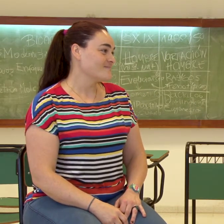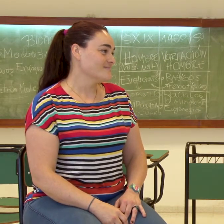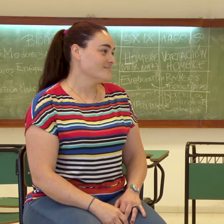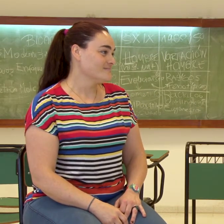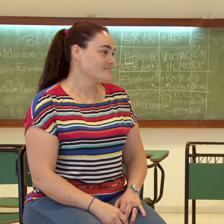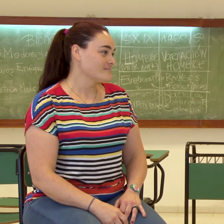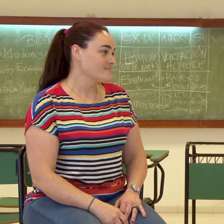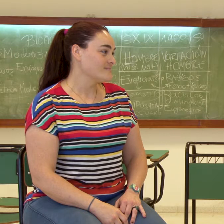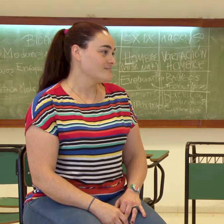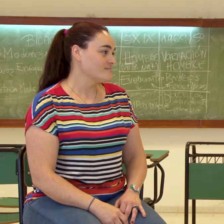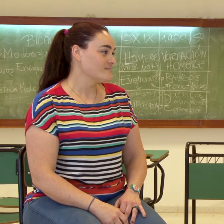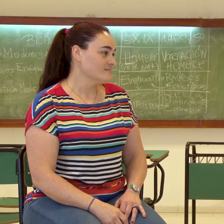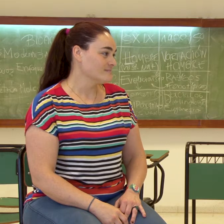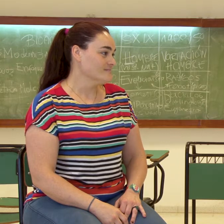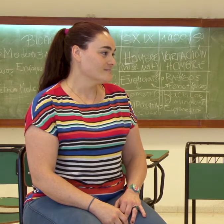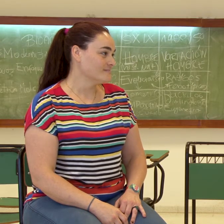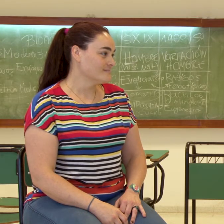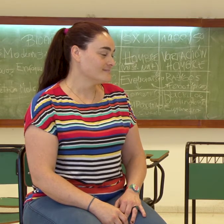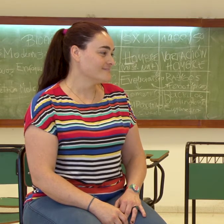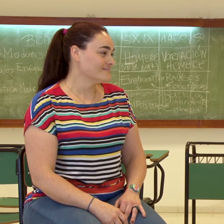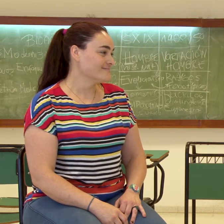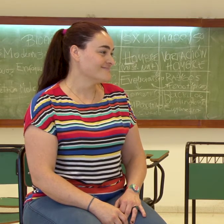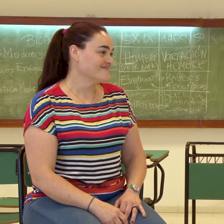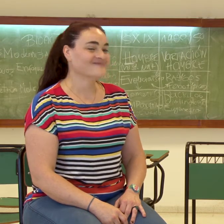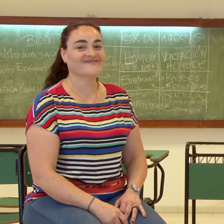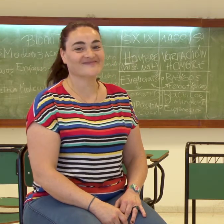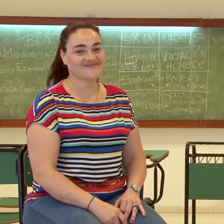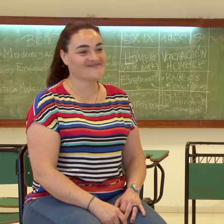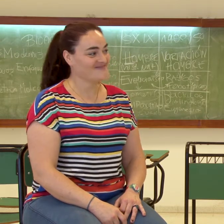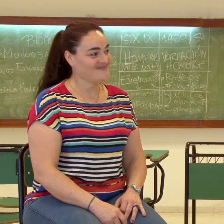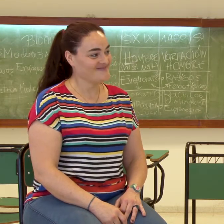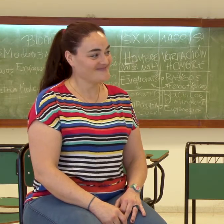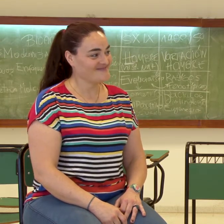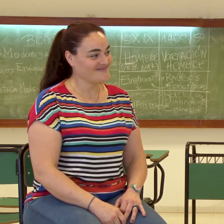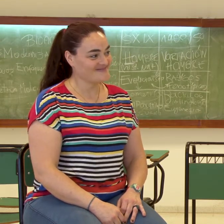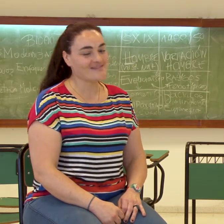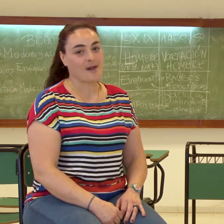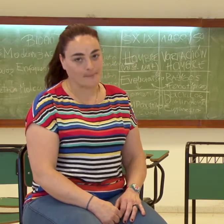es esta y yo soy parte del equipo de intérpretes de lengua de señas de la universidad.